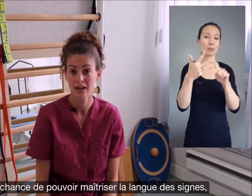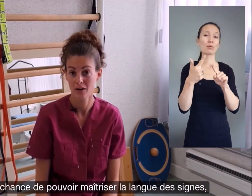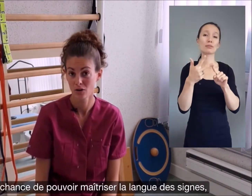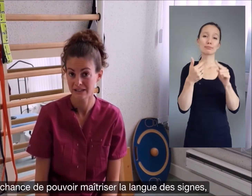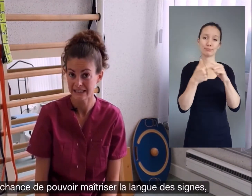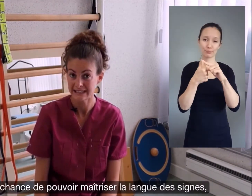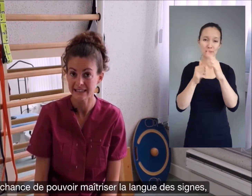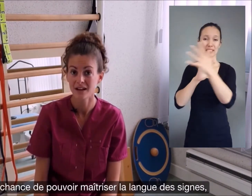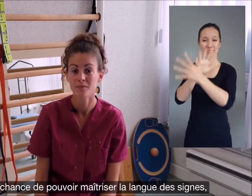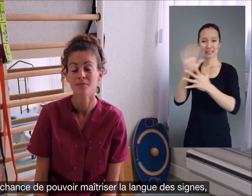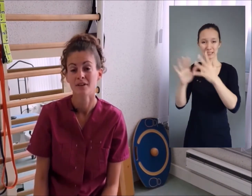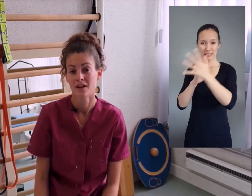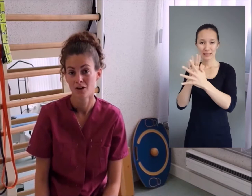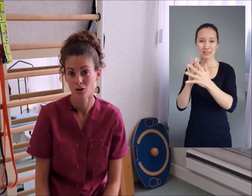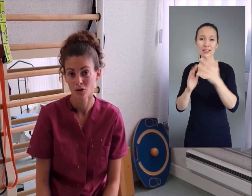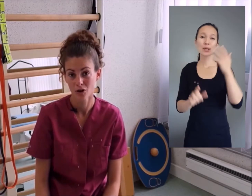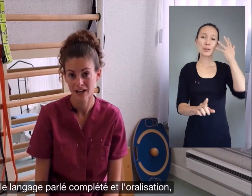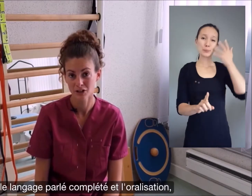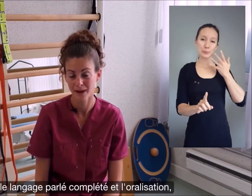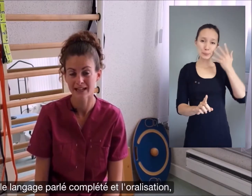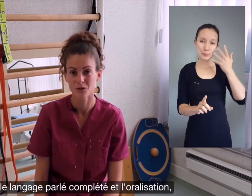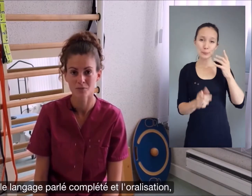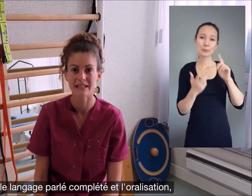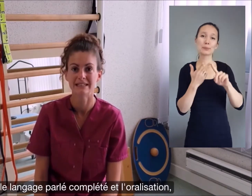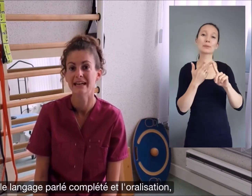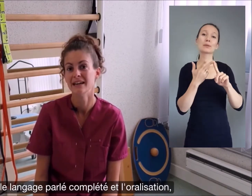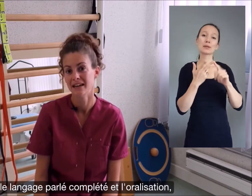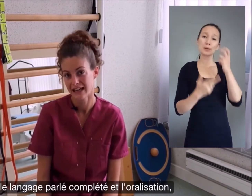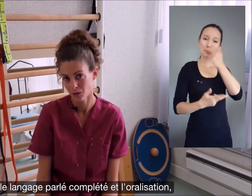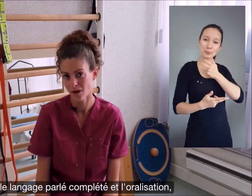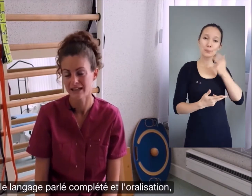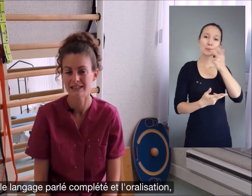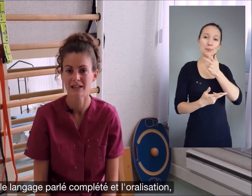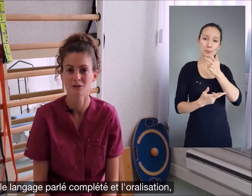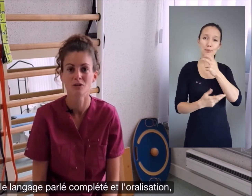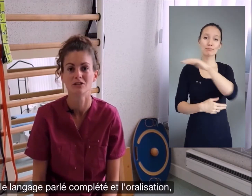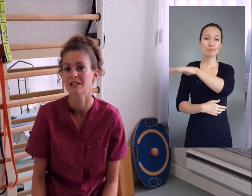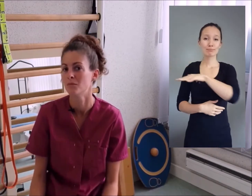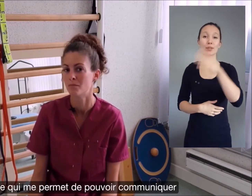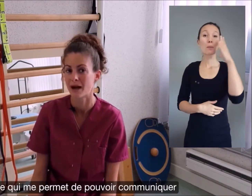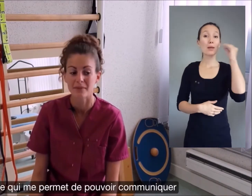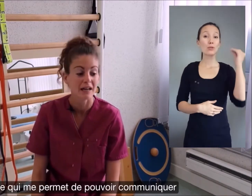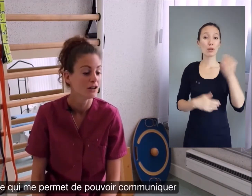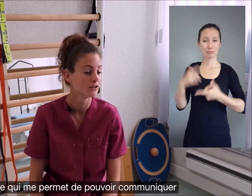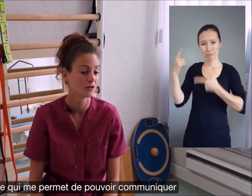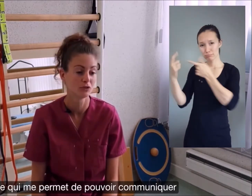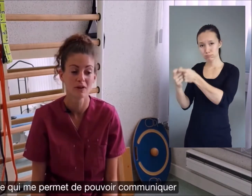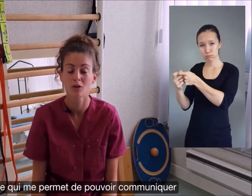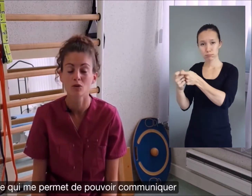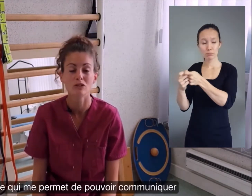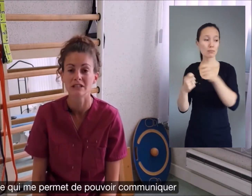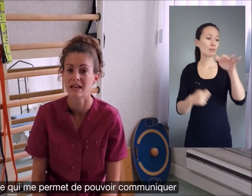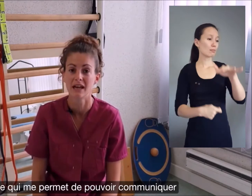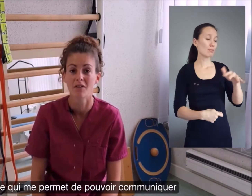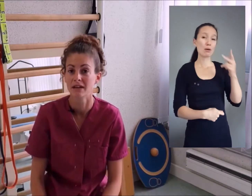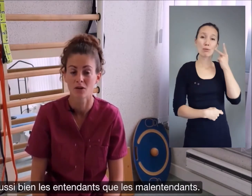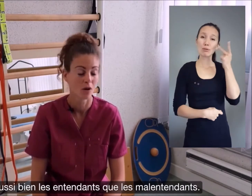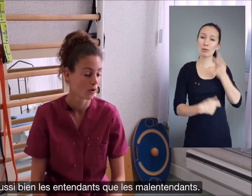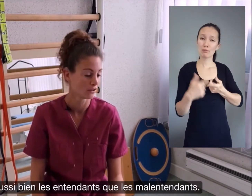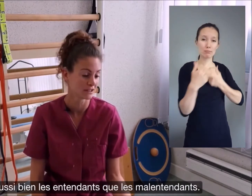la langue des signes, le langage par incomplété et l'oralisation, ce qui me permet de pouvoir communiquer avec aussi